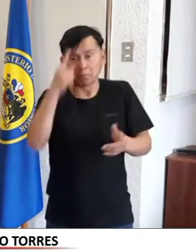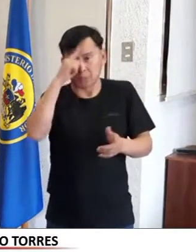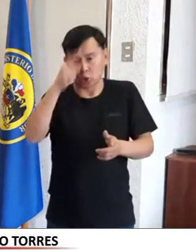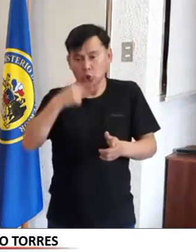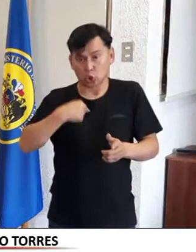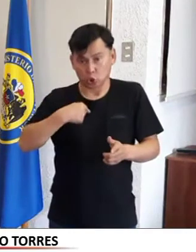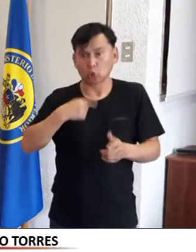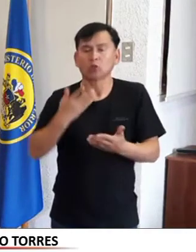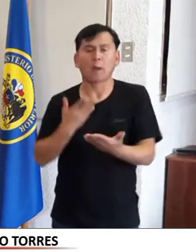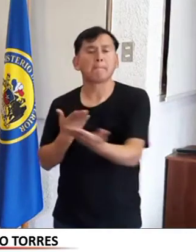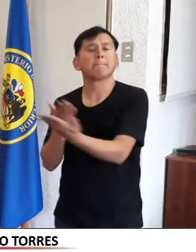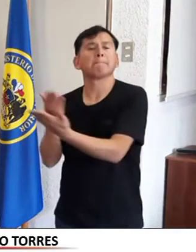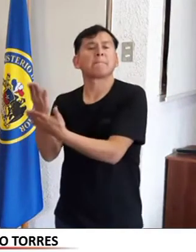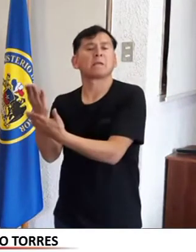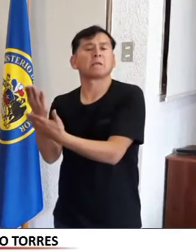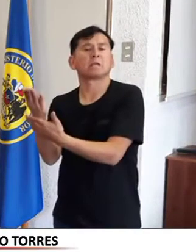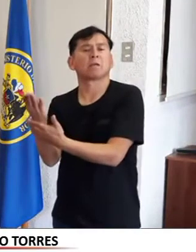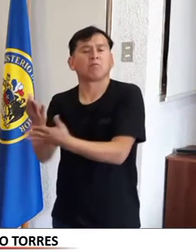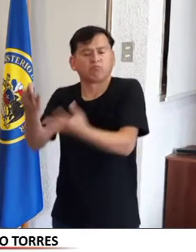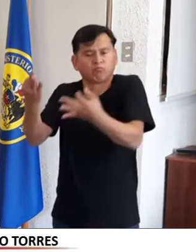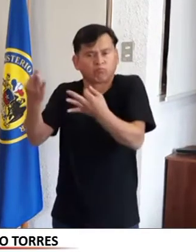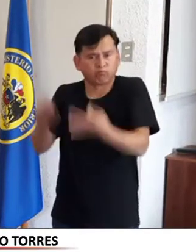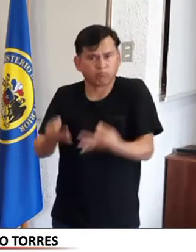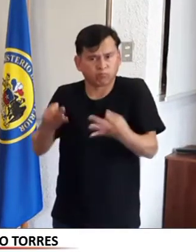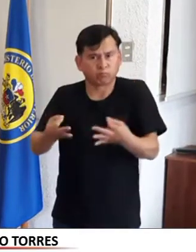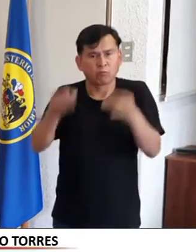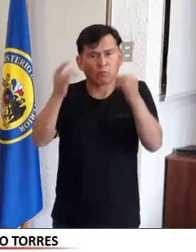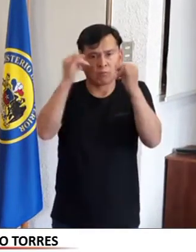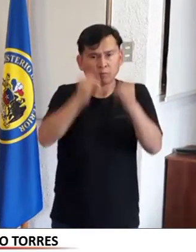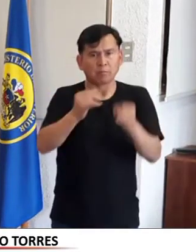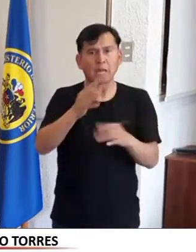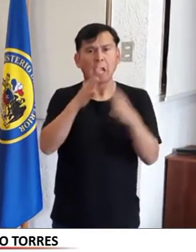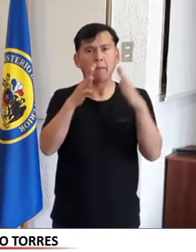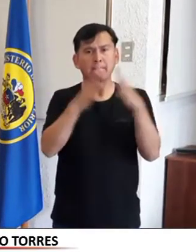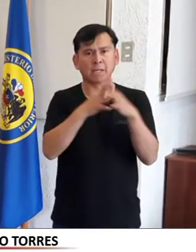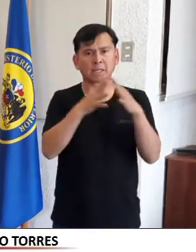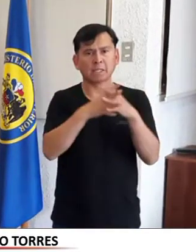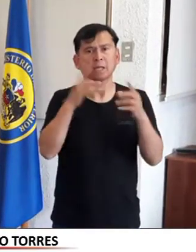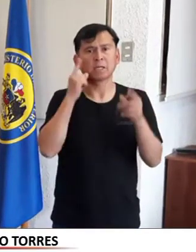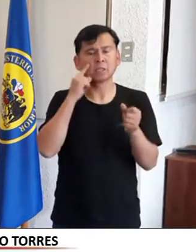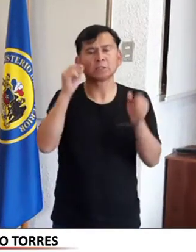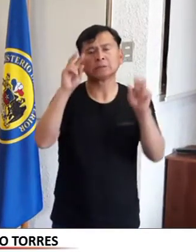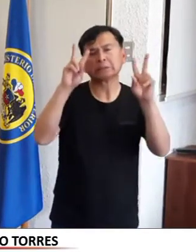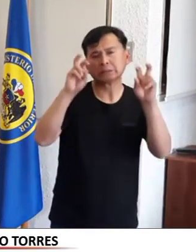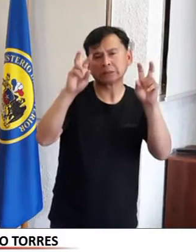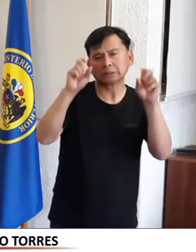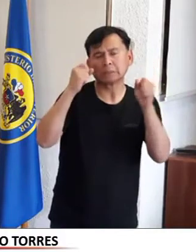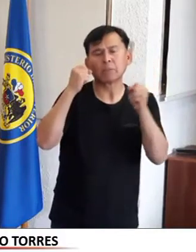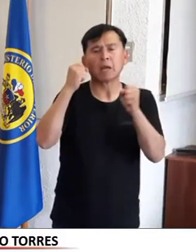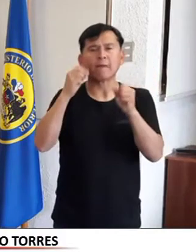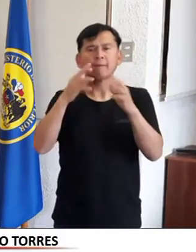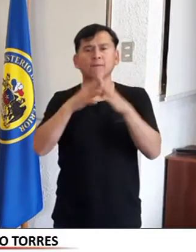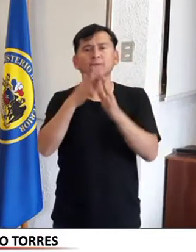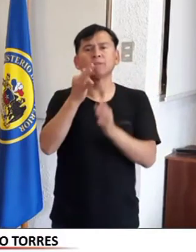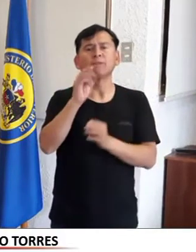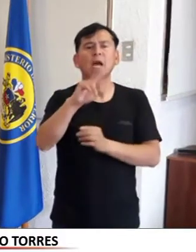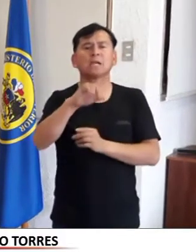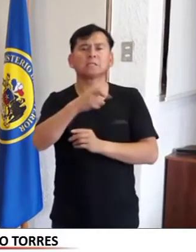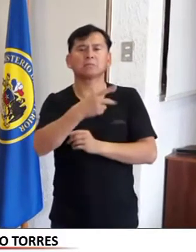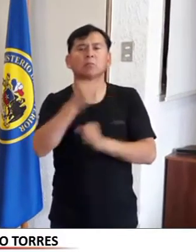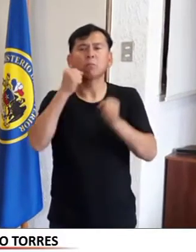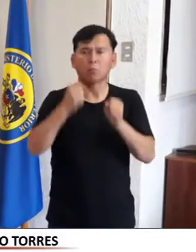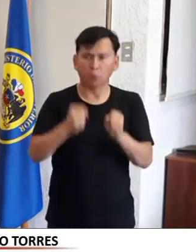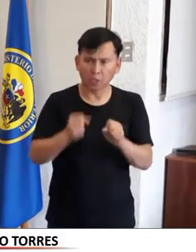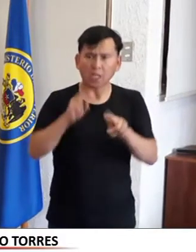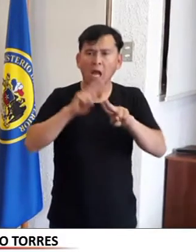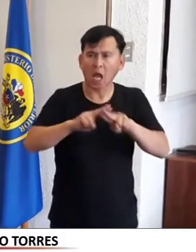sanitaria hizo una solicitud formal al Ejército para poder, quizás a través de la FACH, si es que efectivamente no vienen más vuelos,